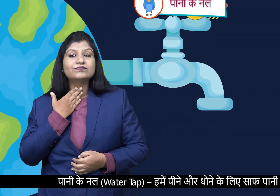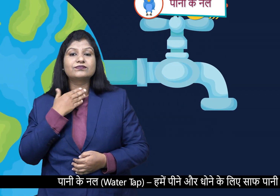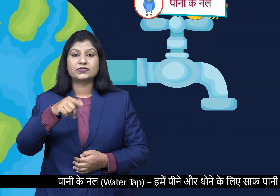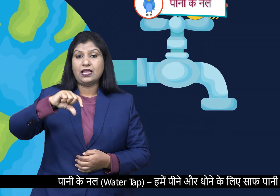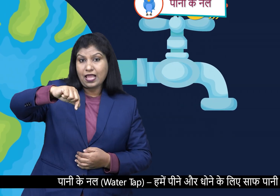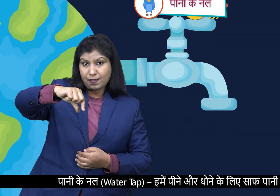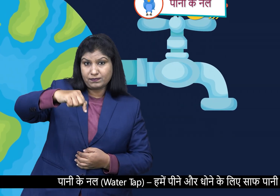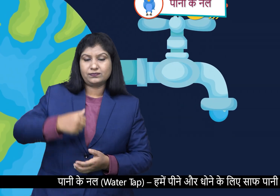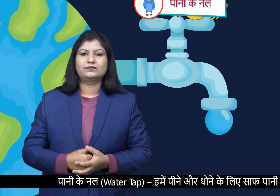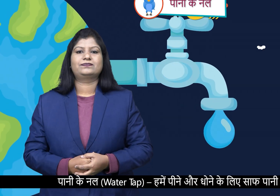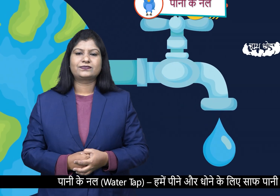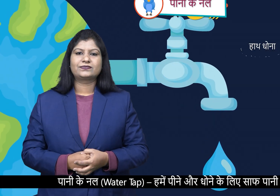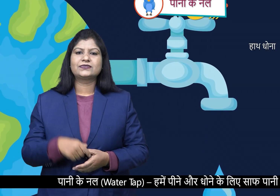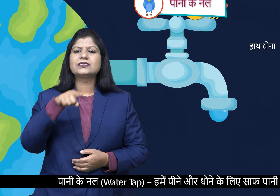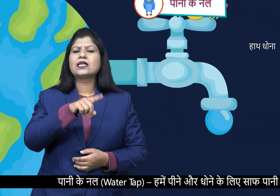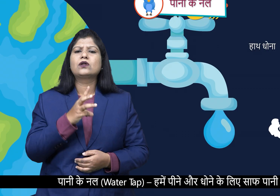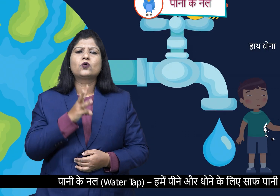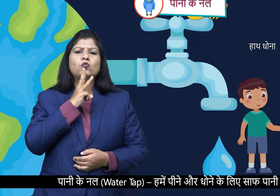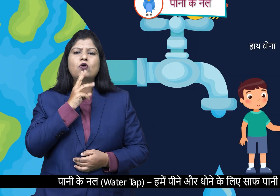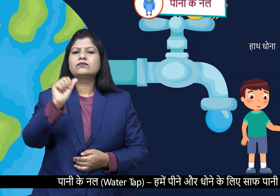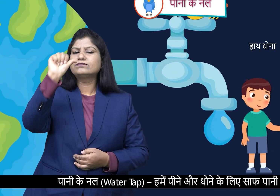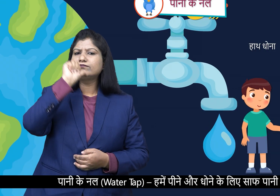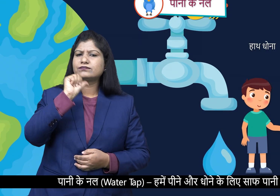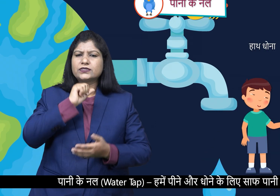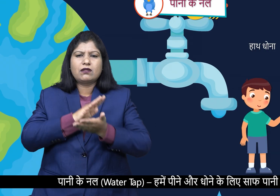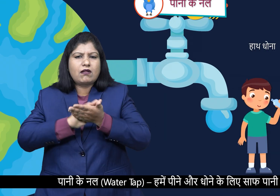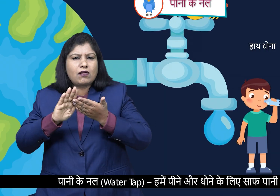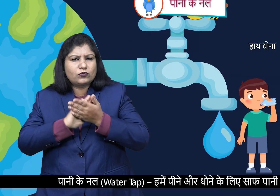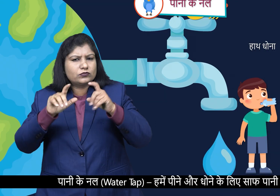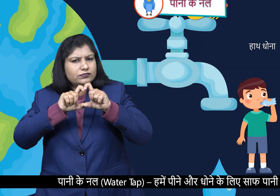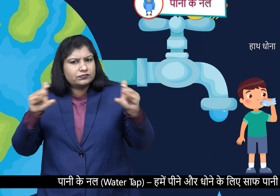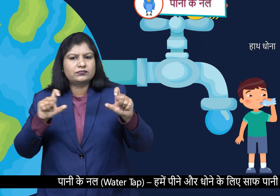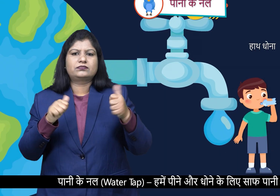टैप, हमें पीने और धोने के लिए साफ पानी देते हैं।